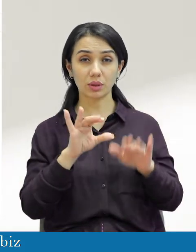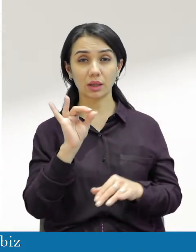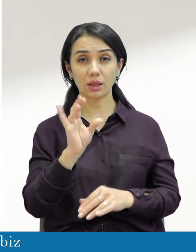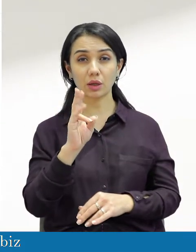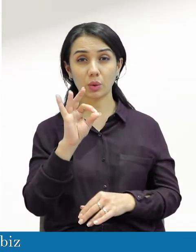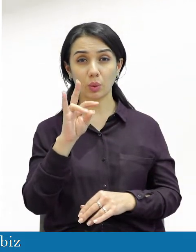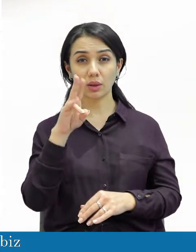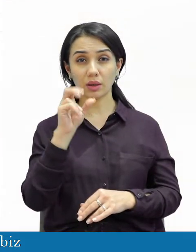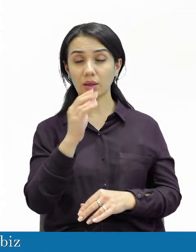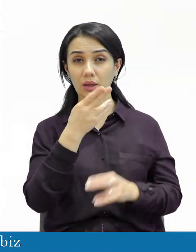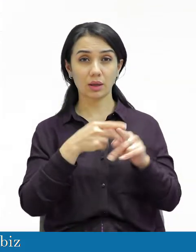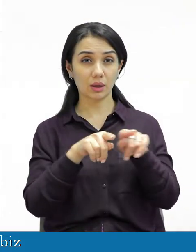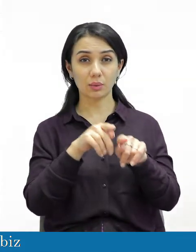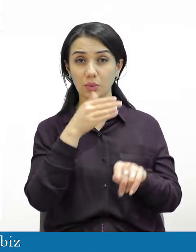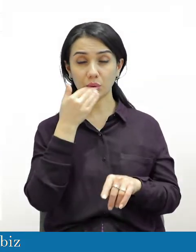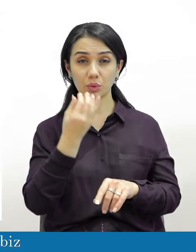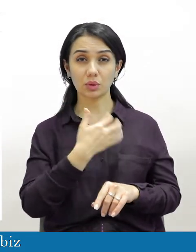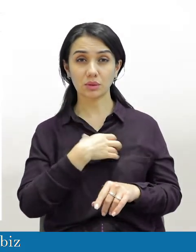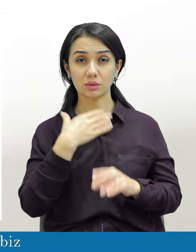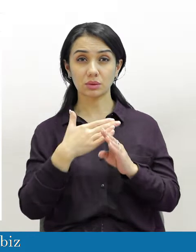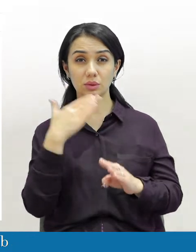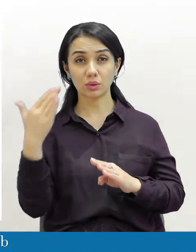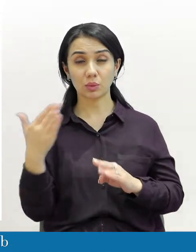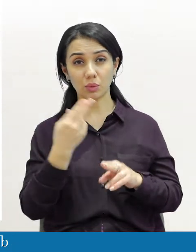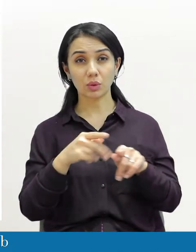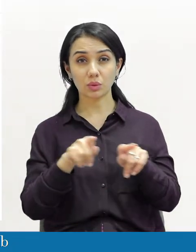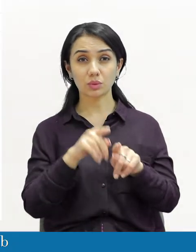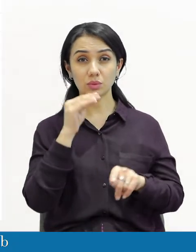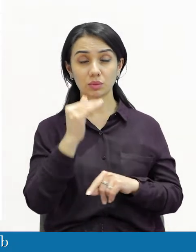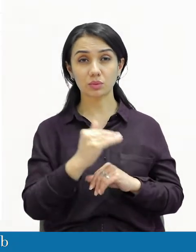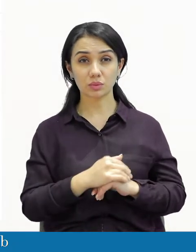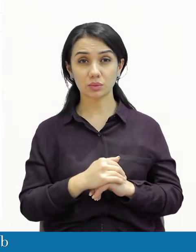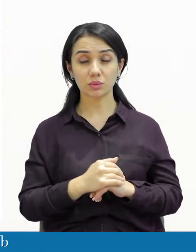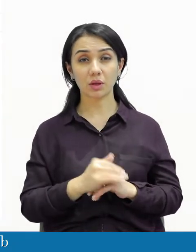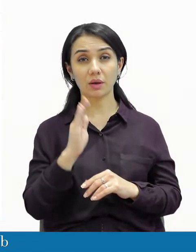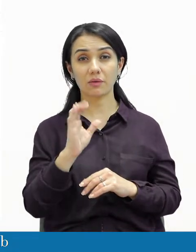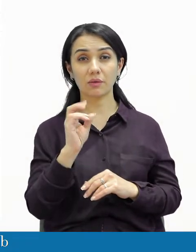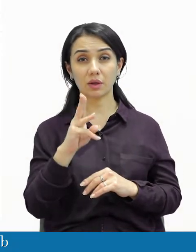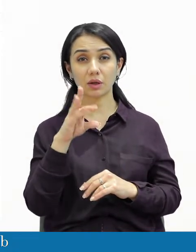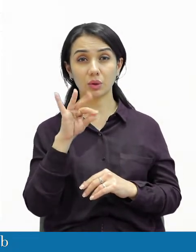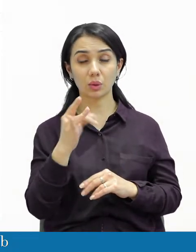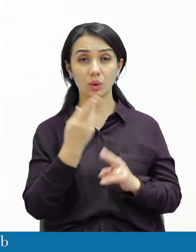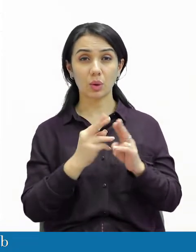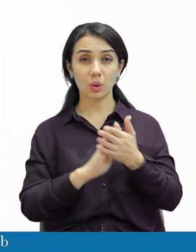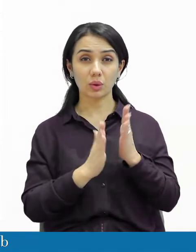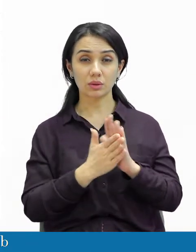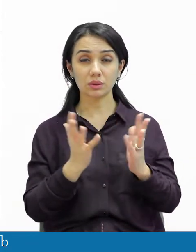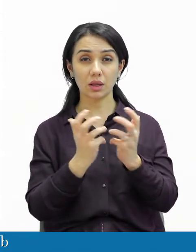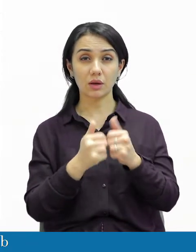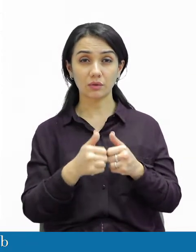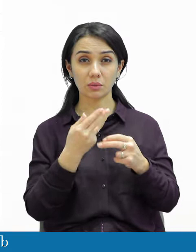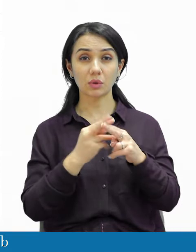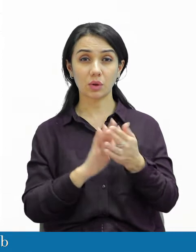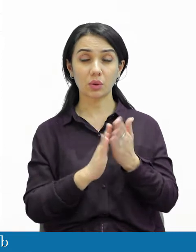ikonka ham yo'q, lekin uni asosiy tomoni Feather Iconda biza vektor holatdagi ikonkalarni avtomatik